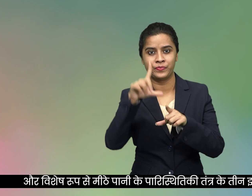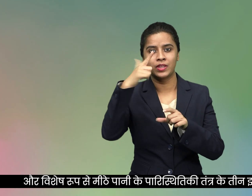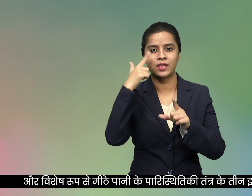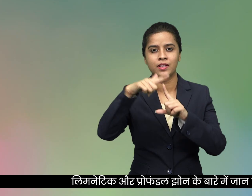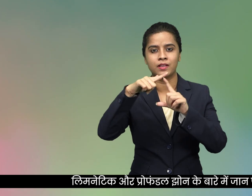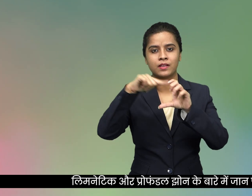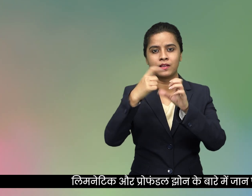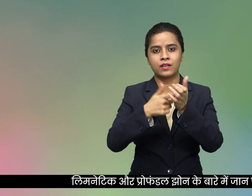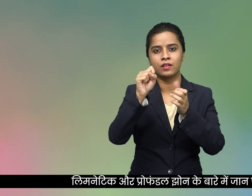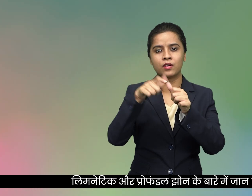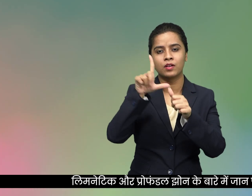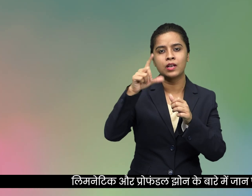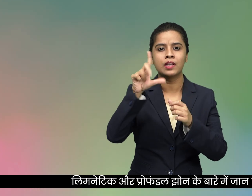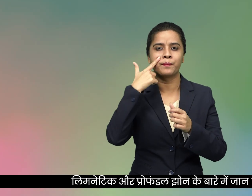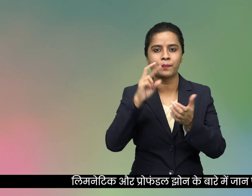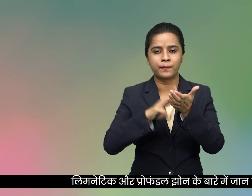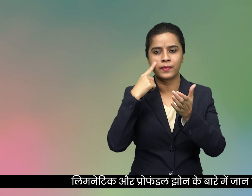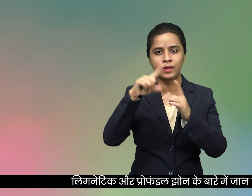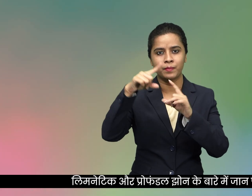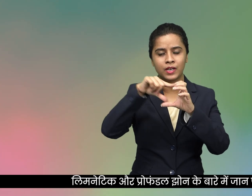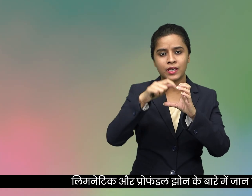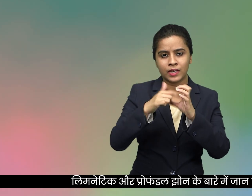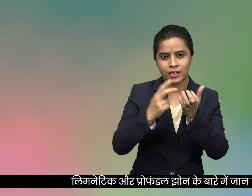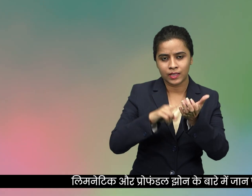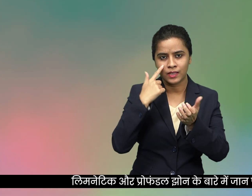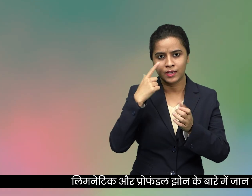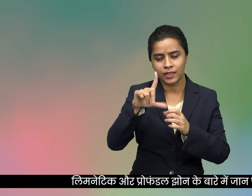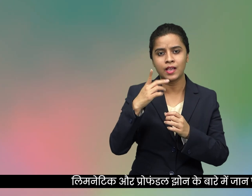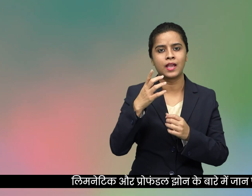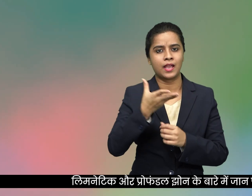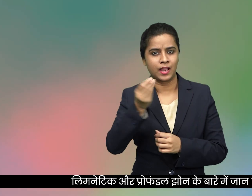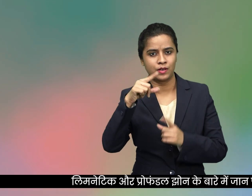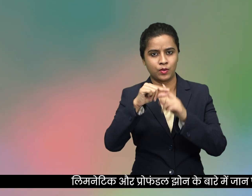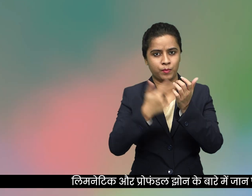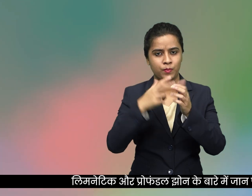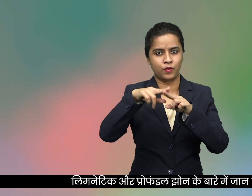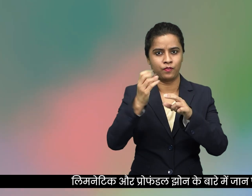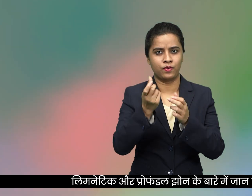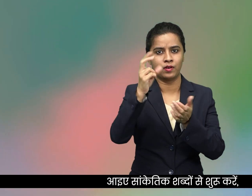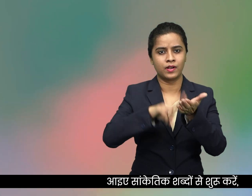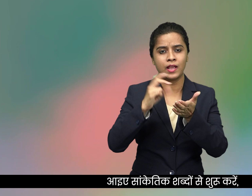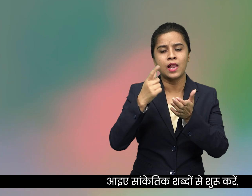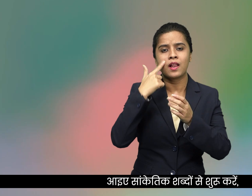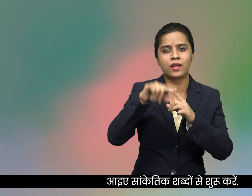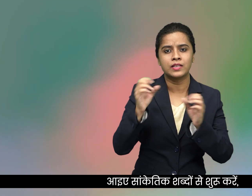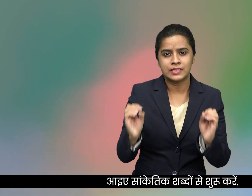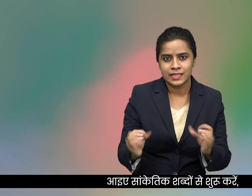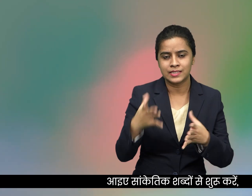लिटोरल, लिम्नेटिक और प्रोफंडल जोन के बारे में जान पाएंगे। आइए सांकेतिक शब्दों से